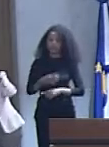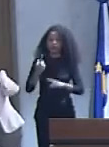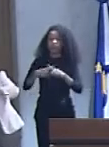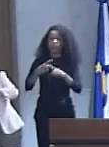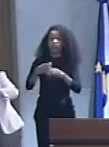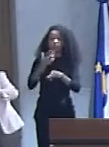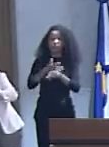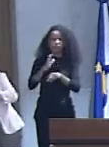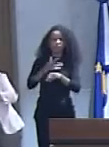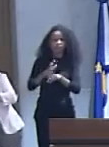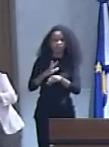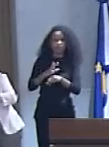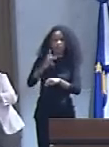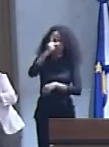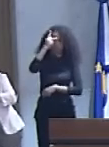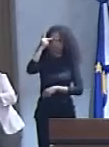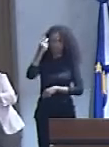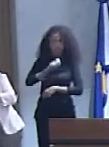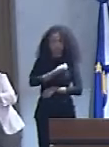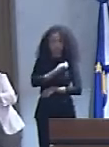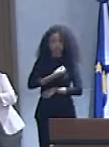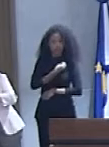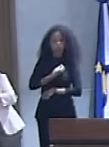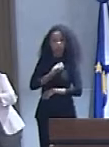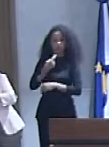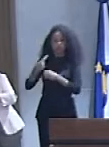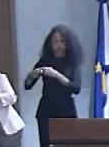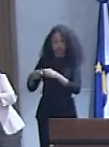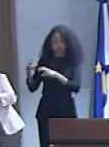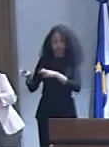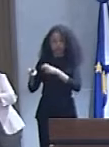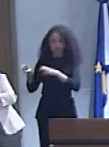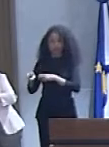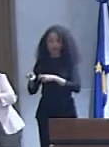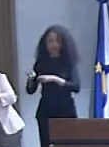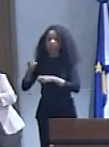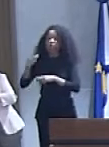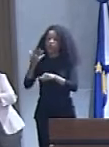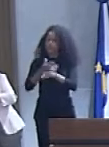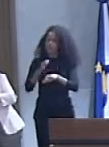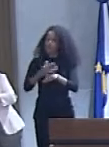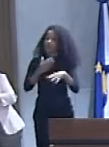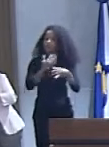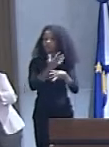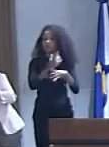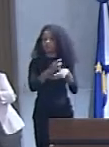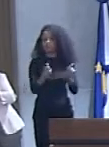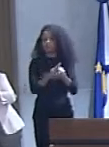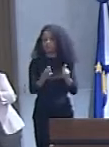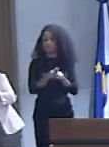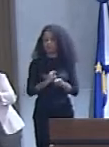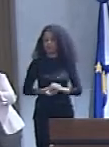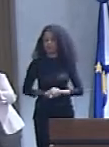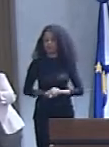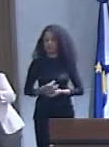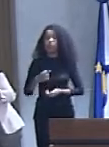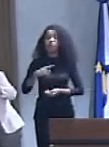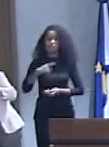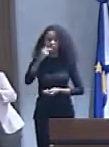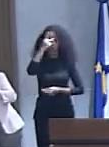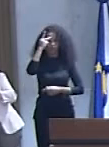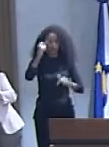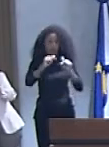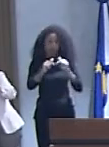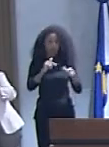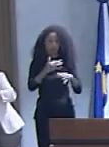realidade do homem do campo, gente, também é a realidade do pessoal urbano. Tem trabalhador urbano, tem que voltar